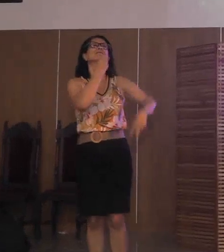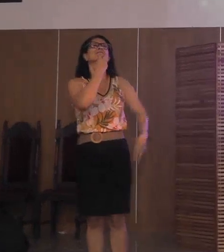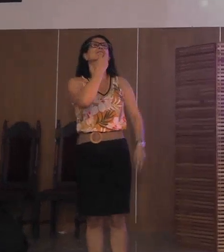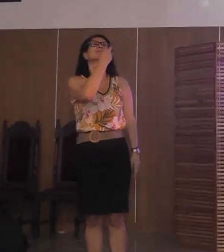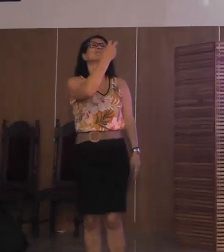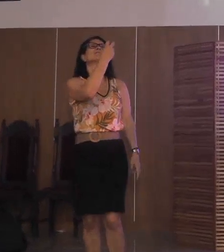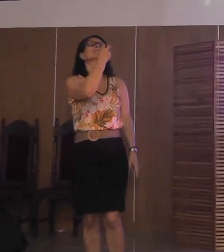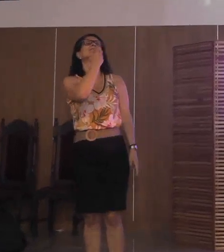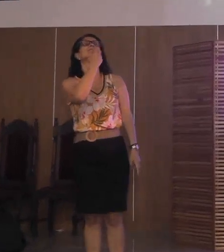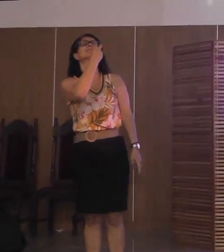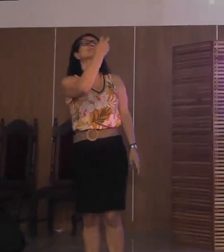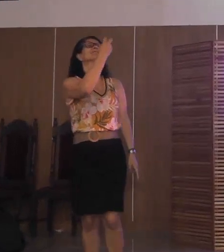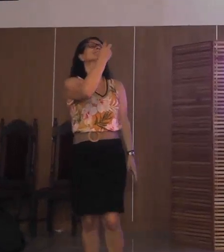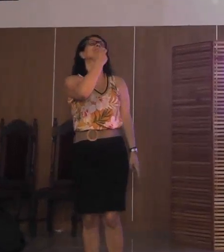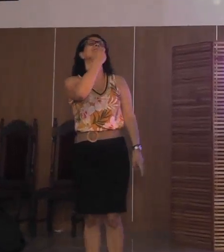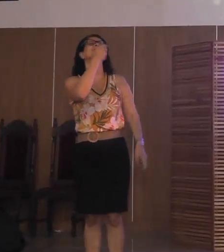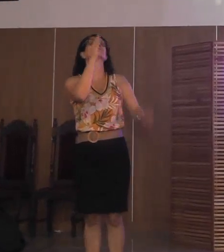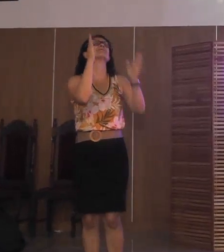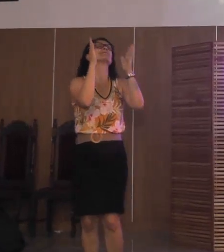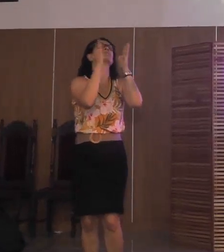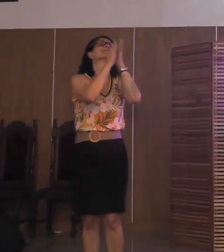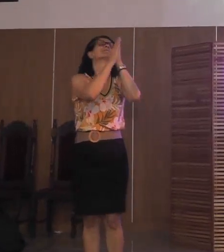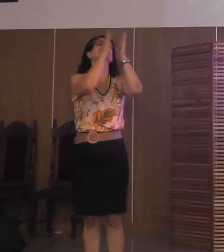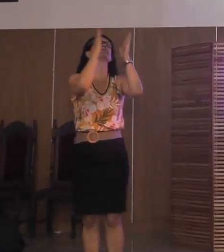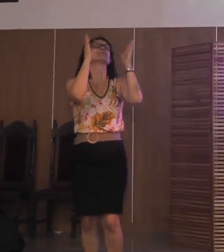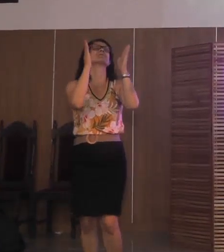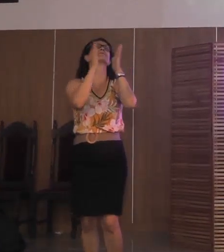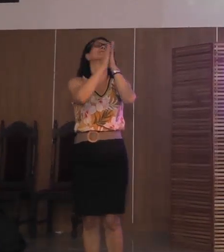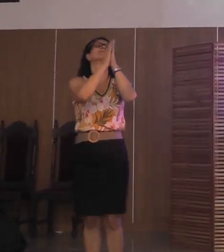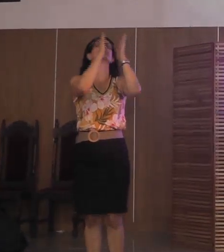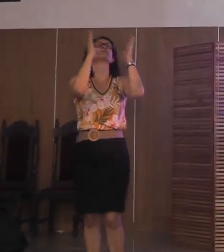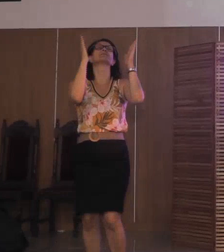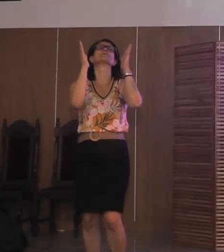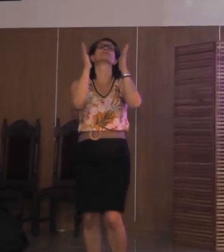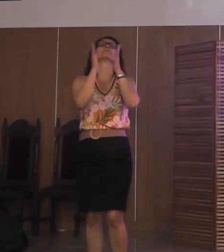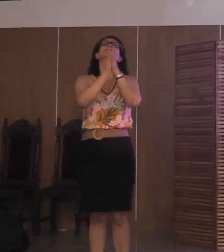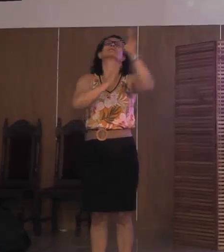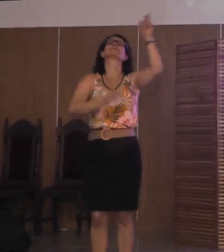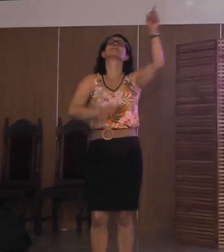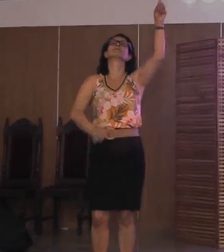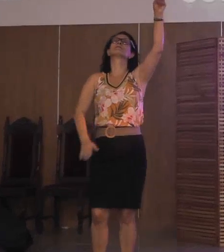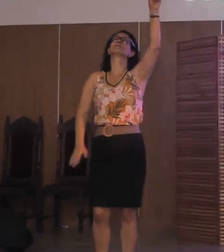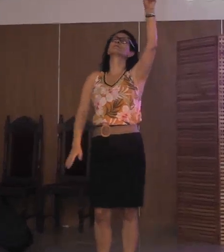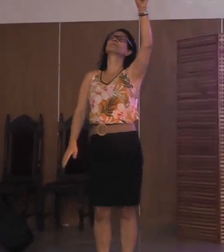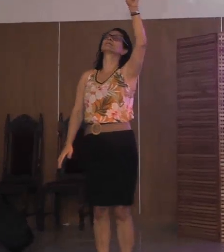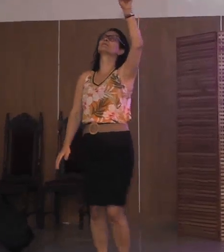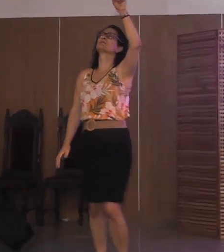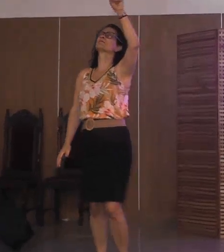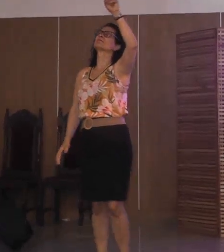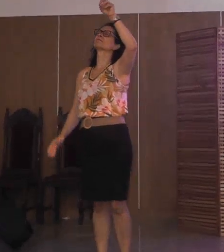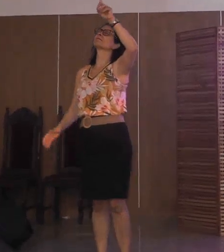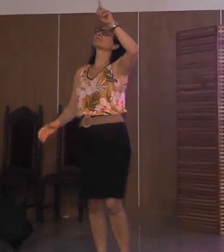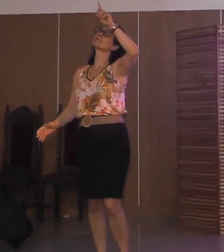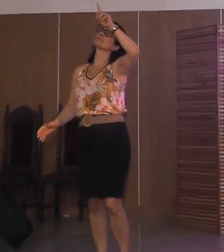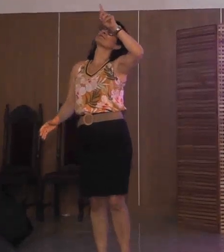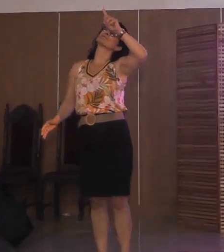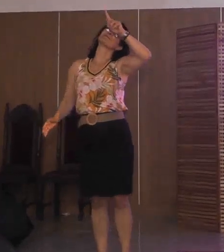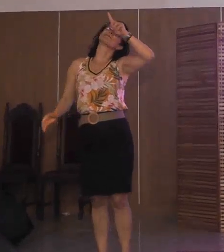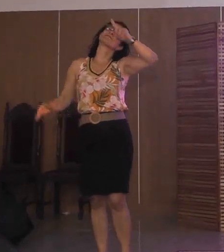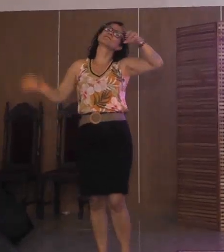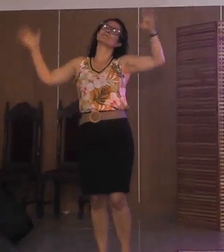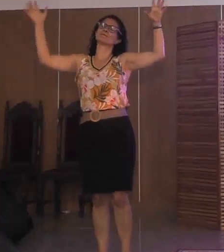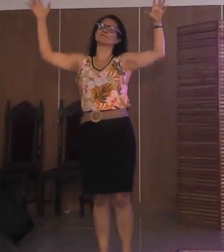Então clame, então grite, então chame por Ele. Vai